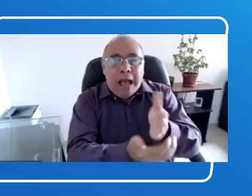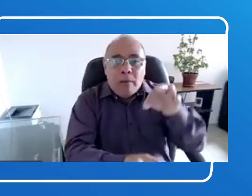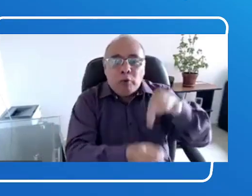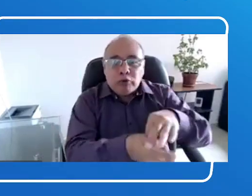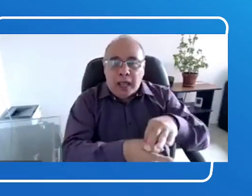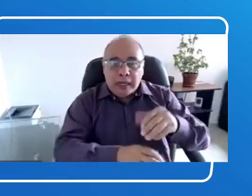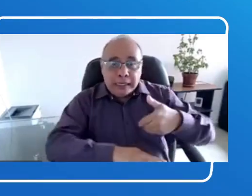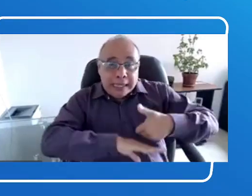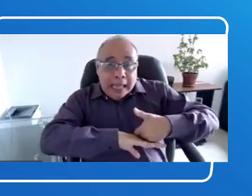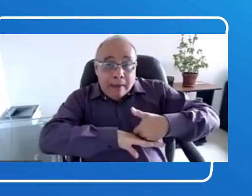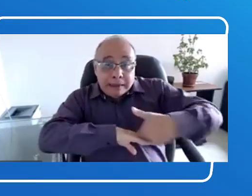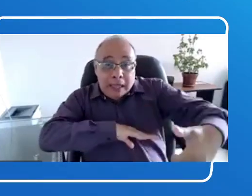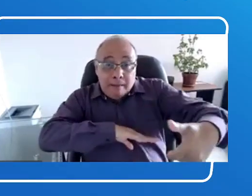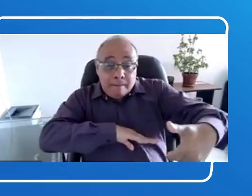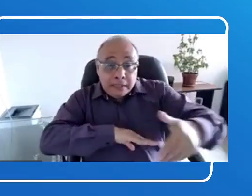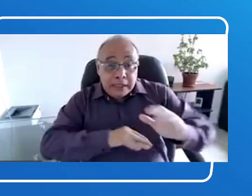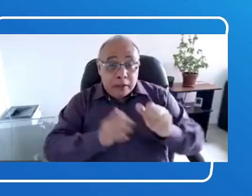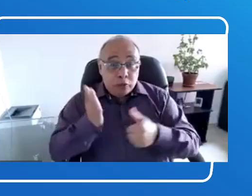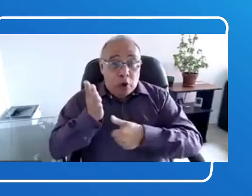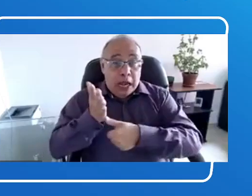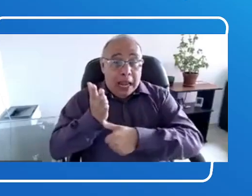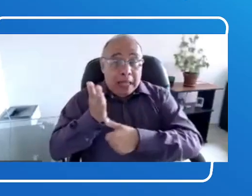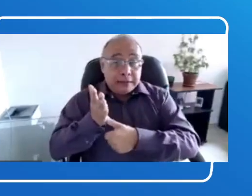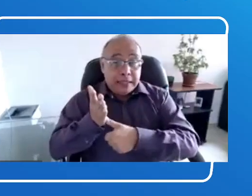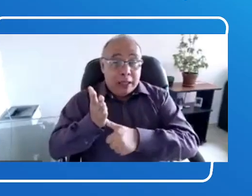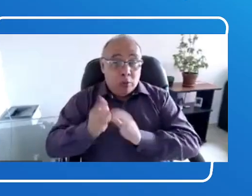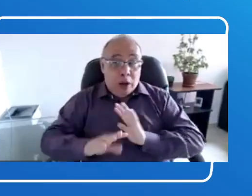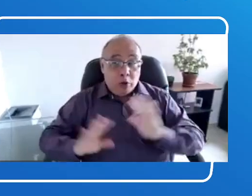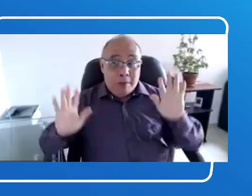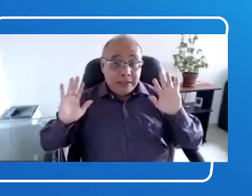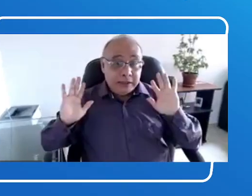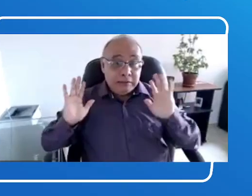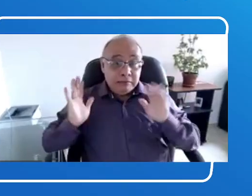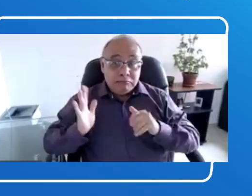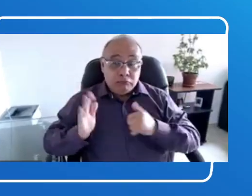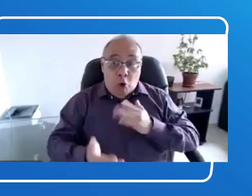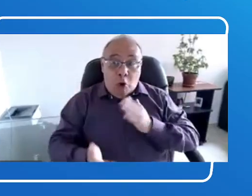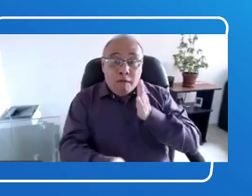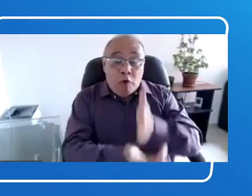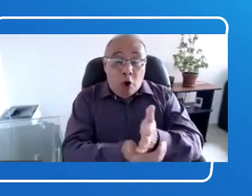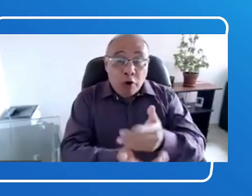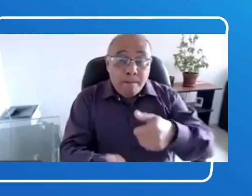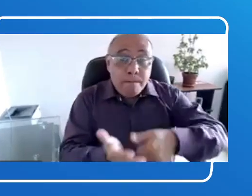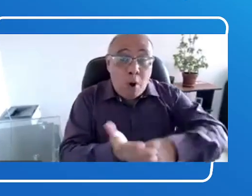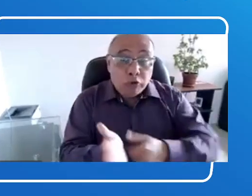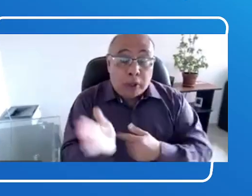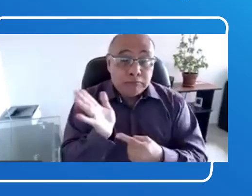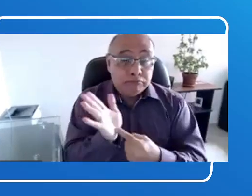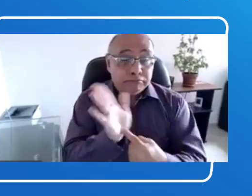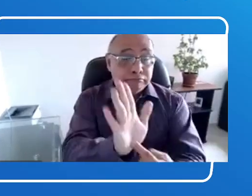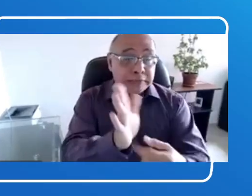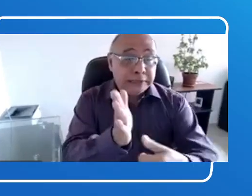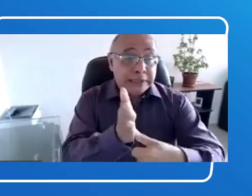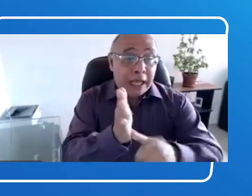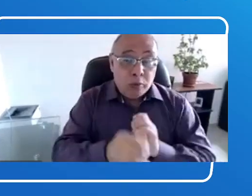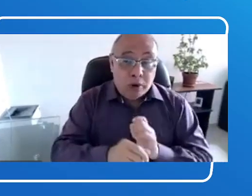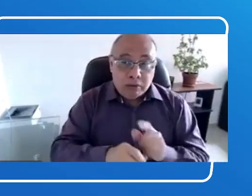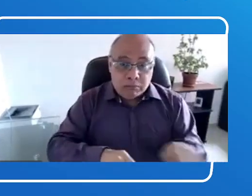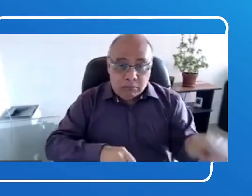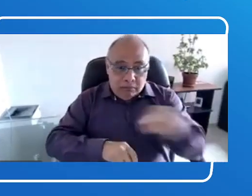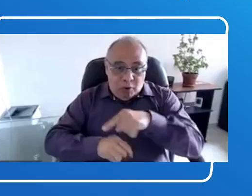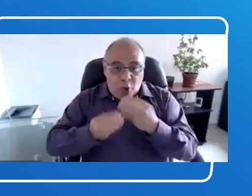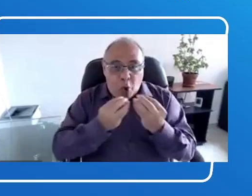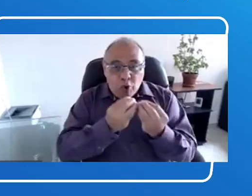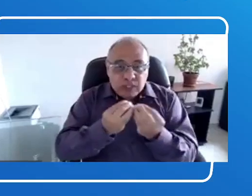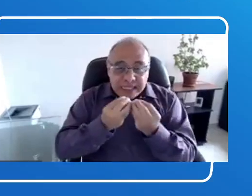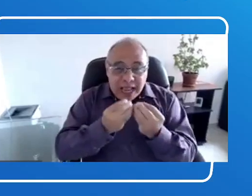legislativas, o incluso elecciones ya del orden gubernamental, cuando van simplemente muestran